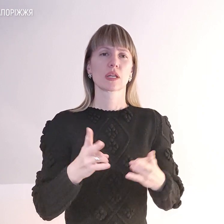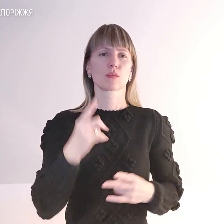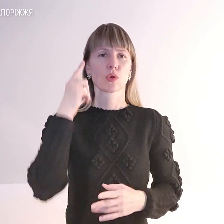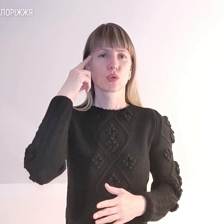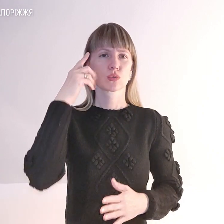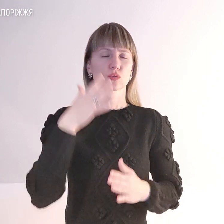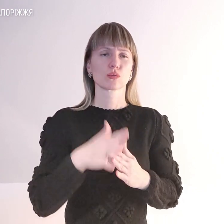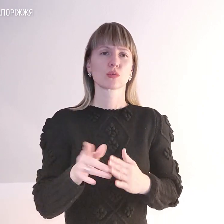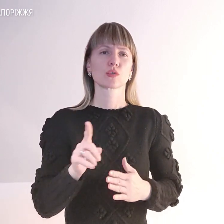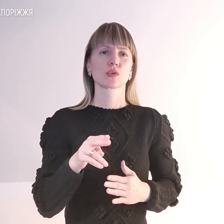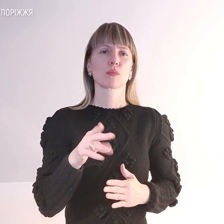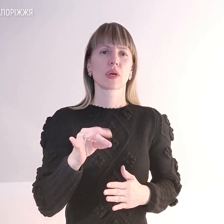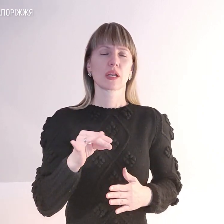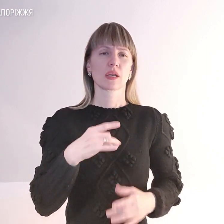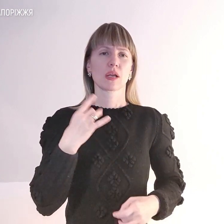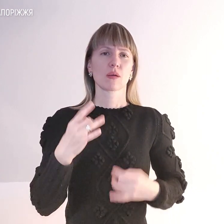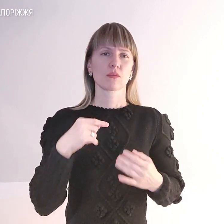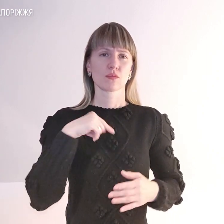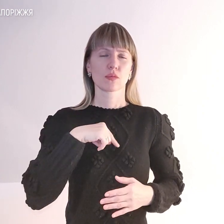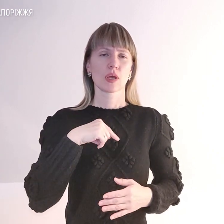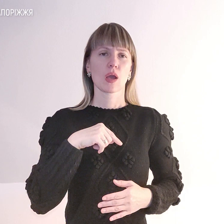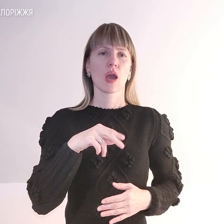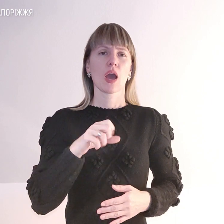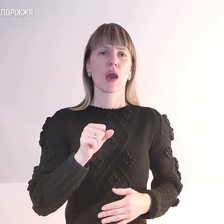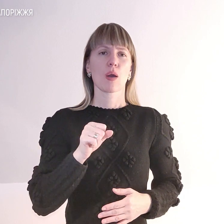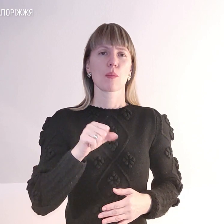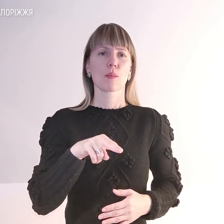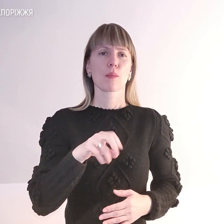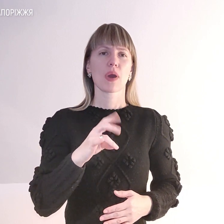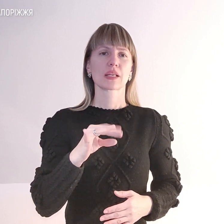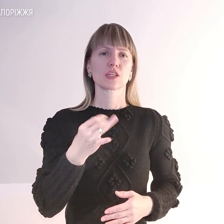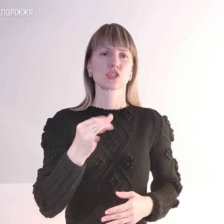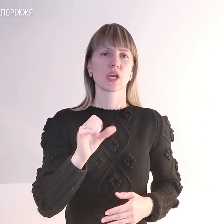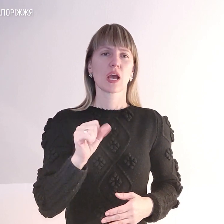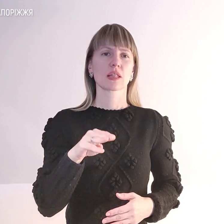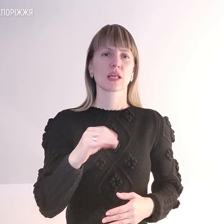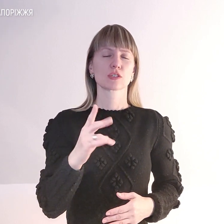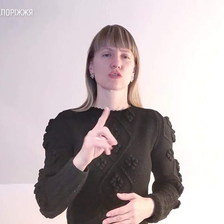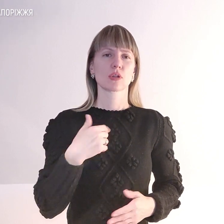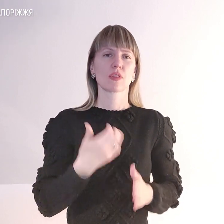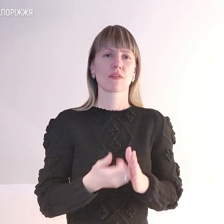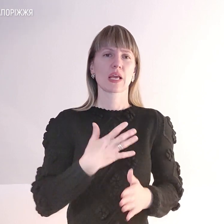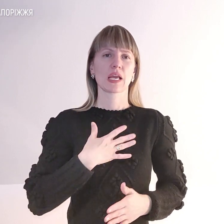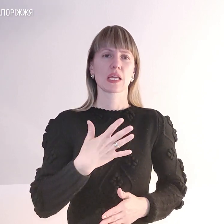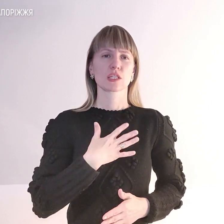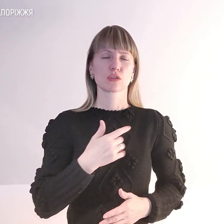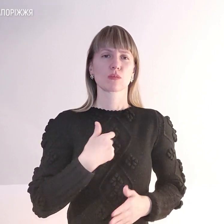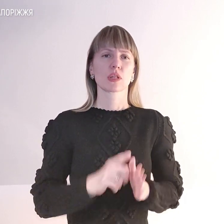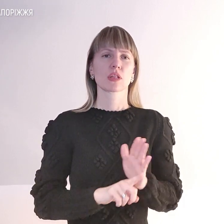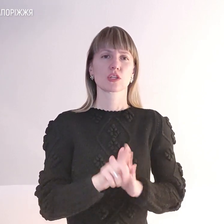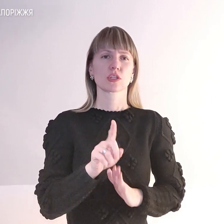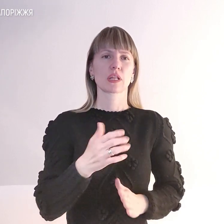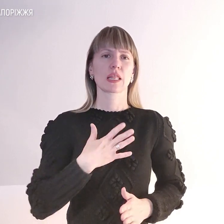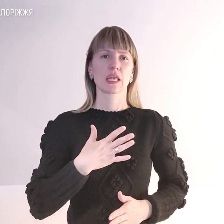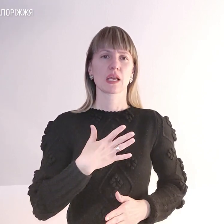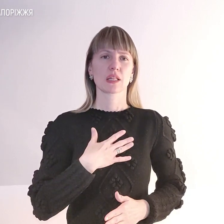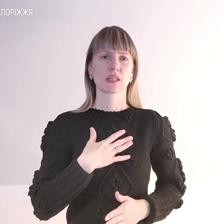що при панічній атаці нам здається, що нам не вистачає кисню, і ми починаємо дихати